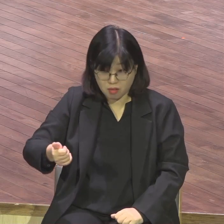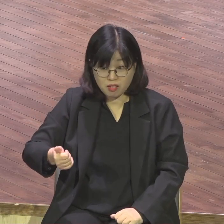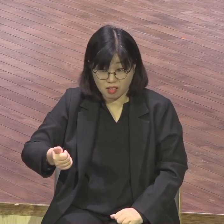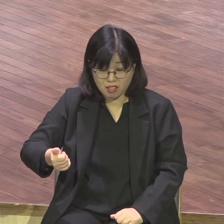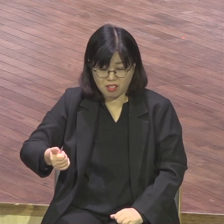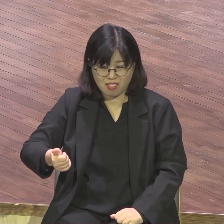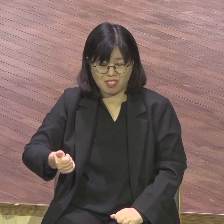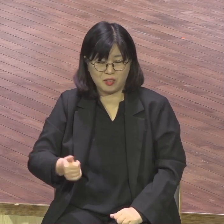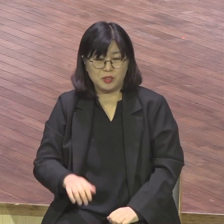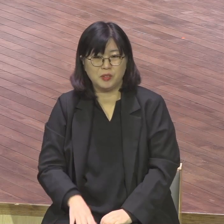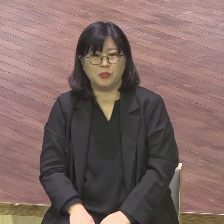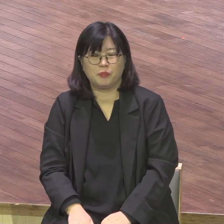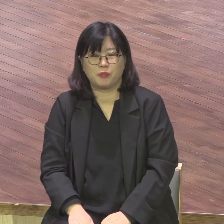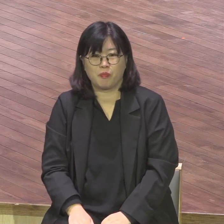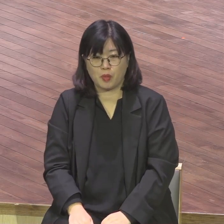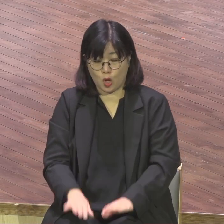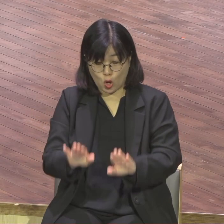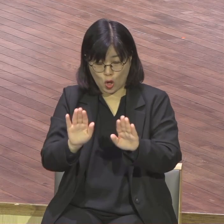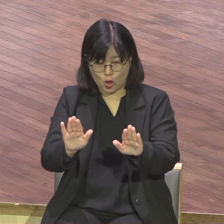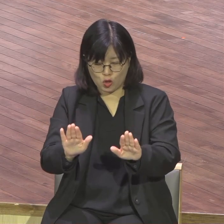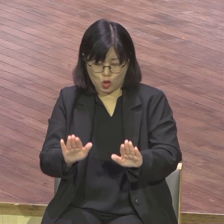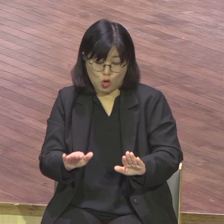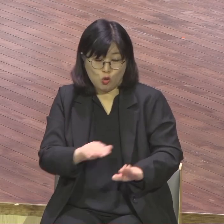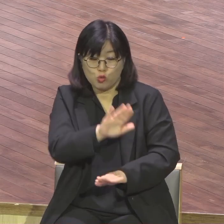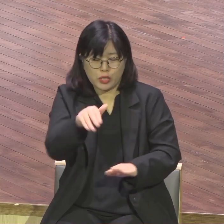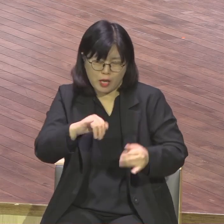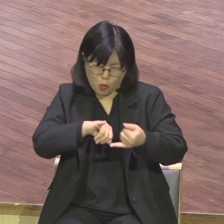기도의 밀실에서 발생한다.